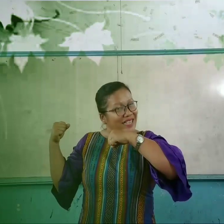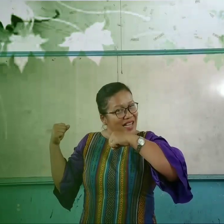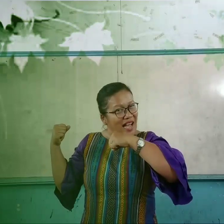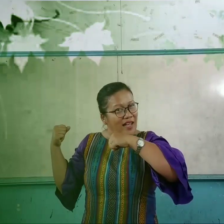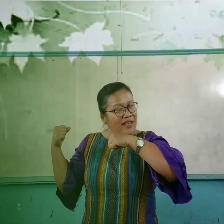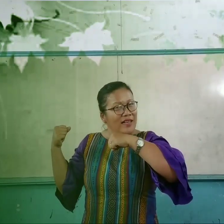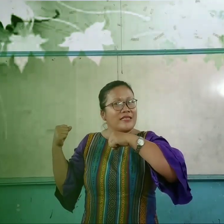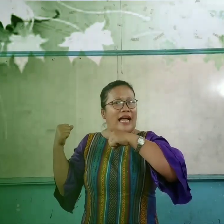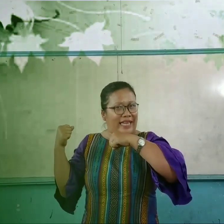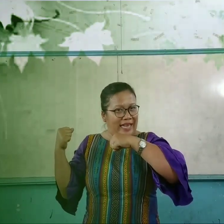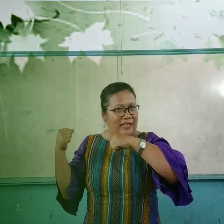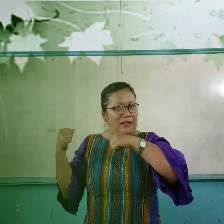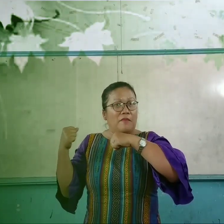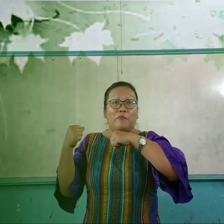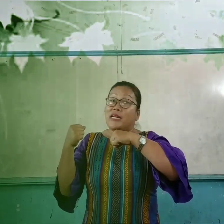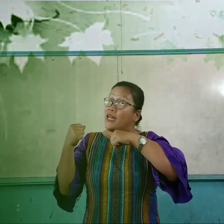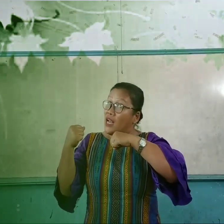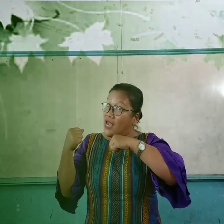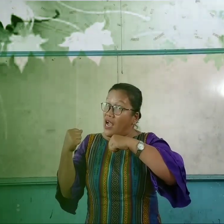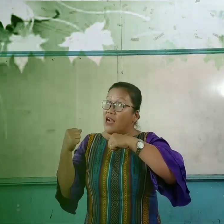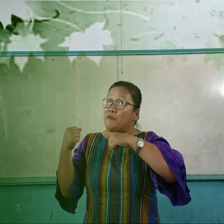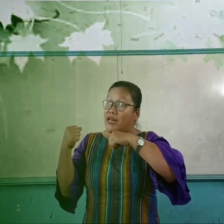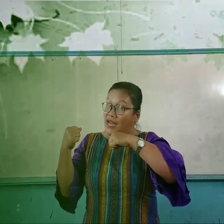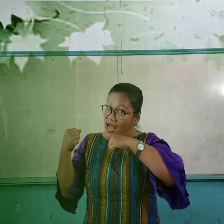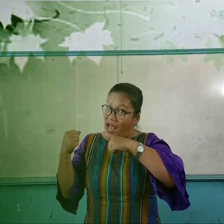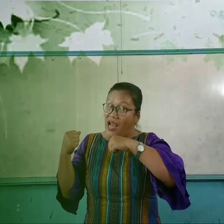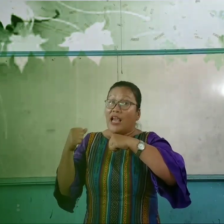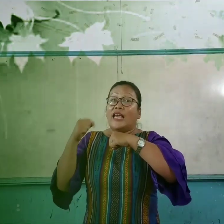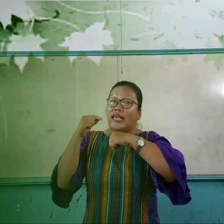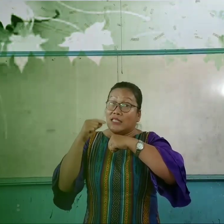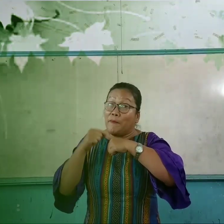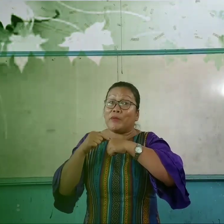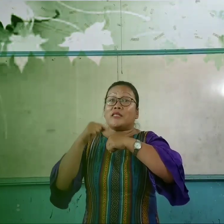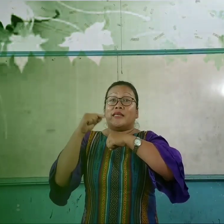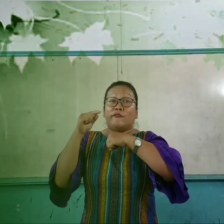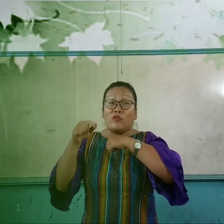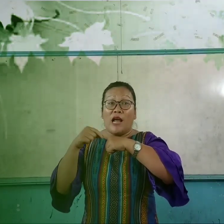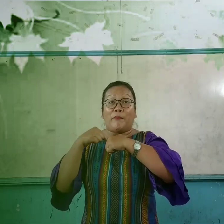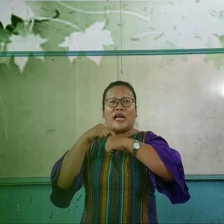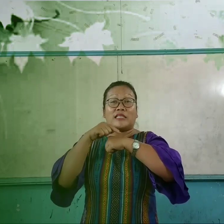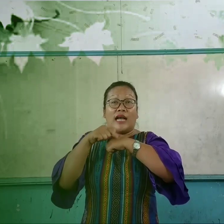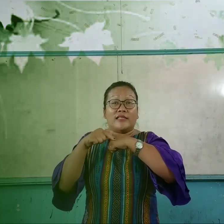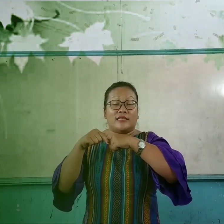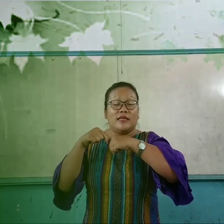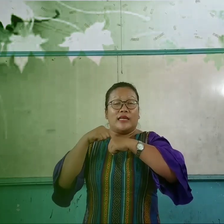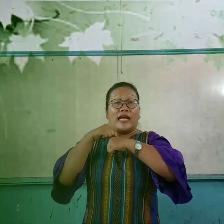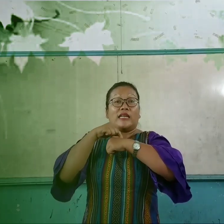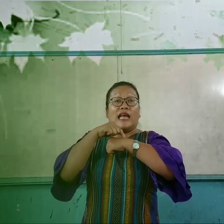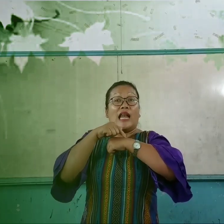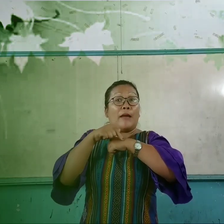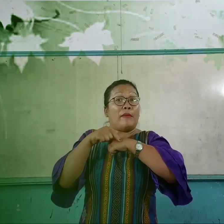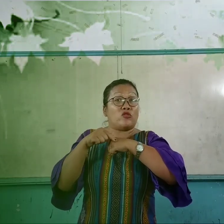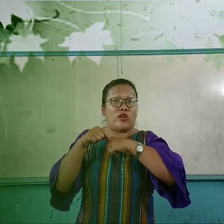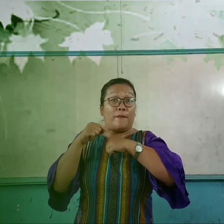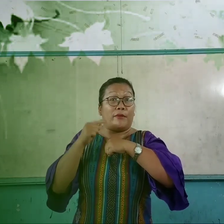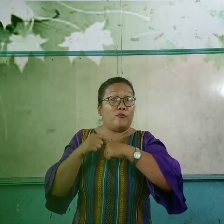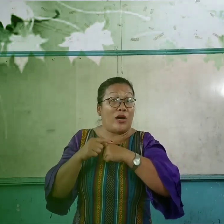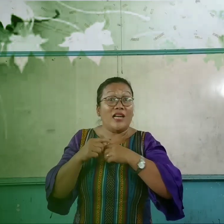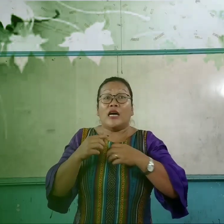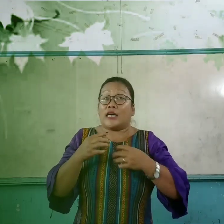enggak? Sakit. Berdarah enggak? Berdarah. Seperti itulah perasaan yang dialami seorang perempuan